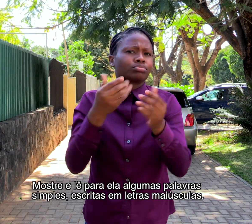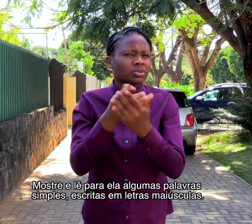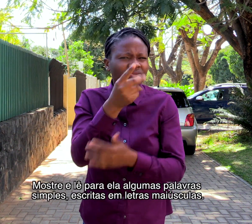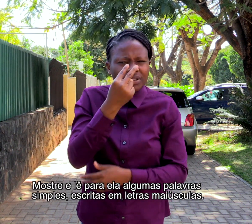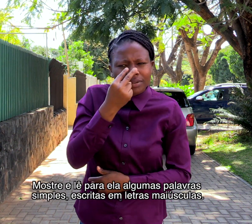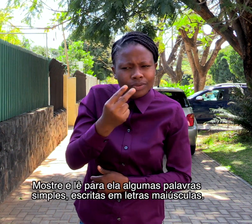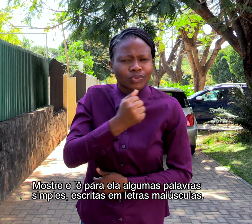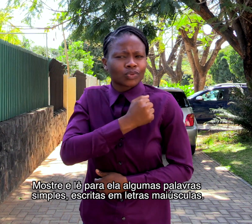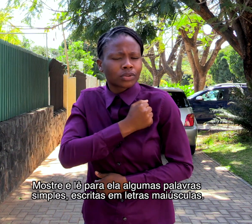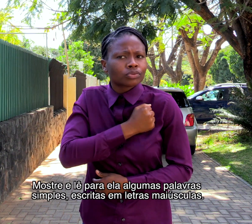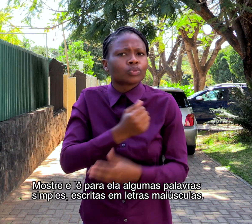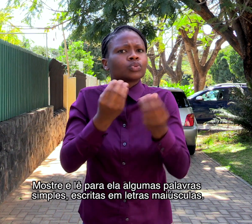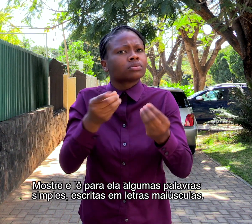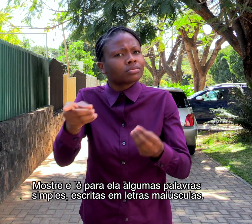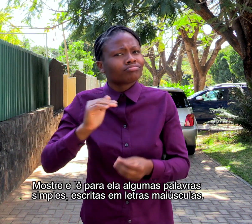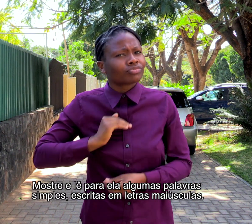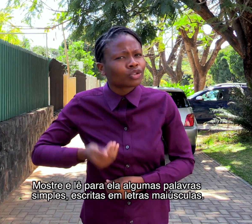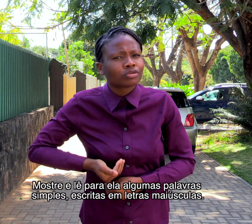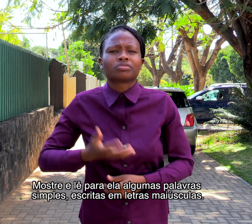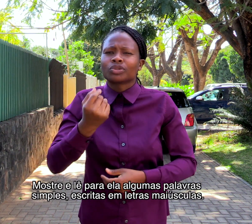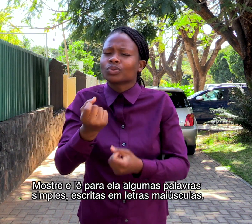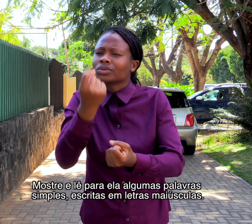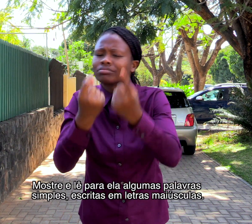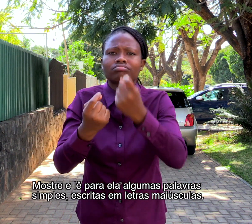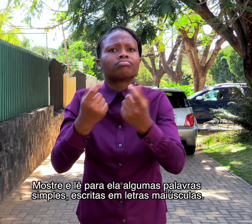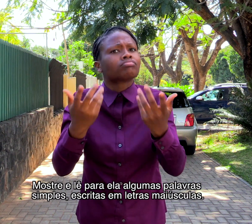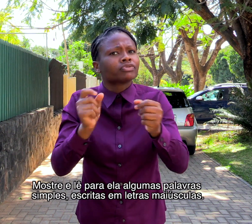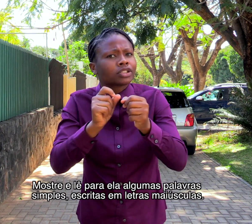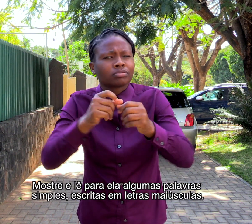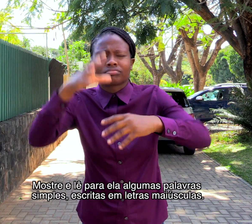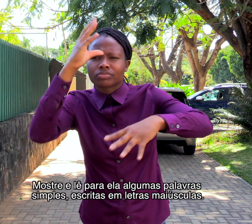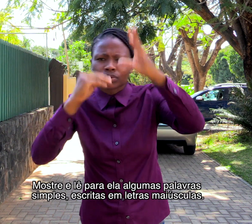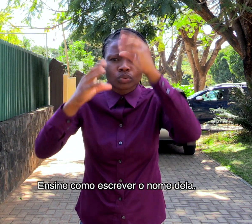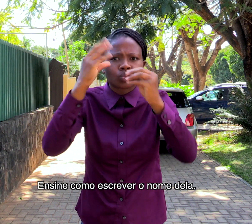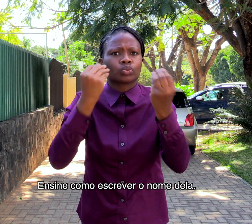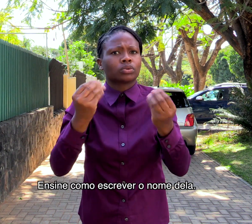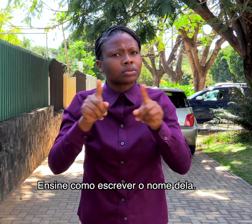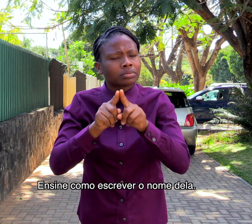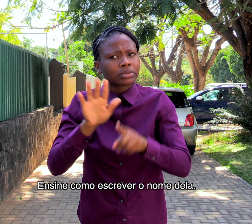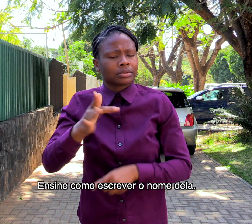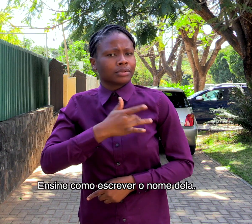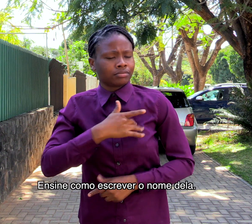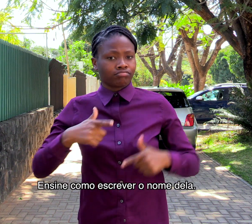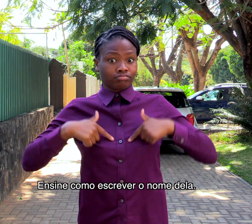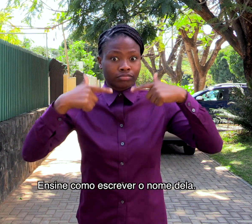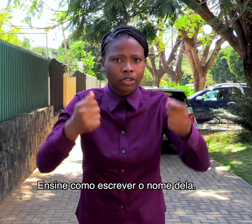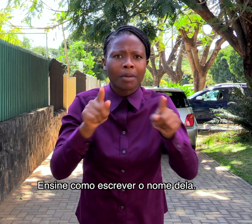Mostre e lê para ela algumas palavras simples, escritas em letras maiúsculas. Ensine como escrever o nome dela.